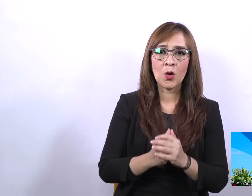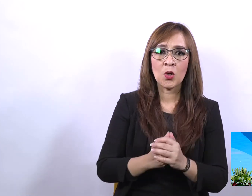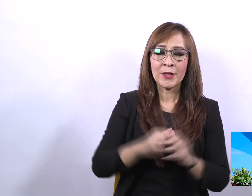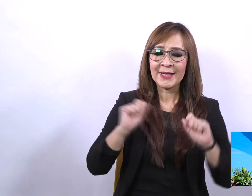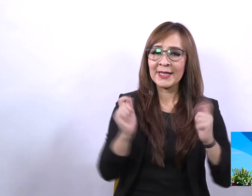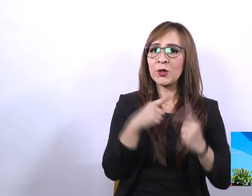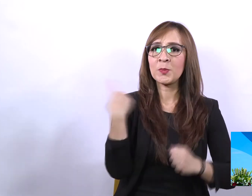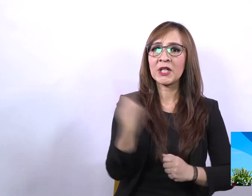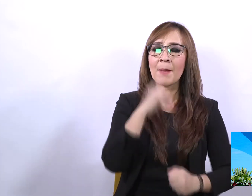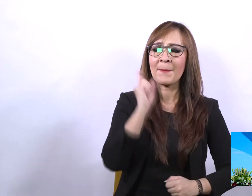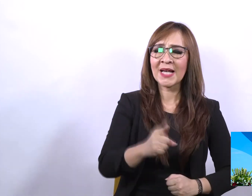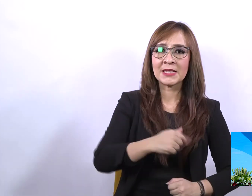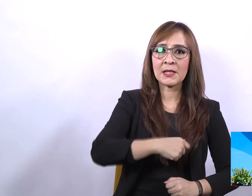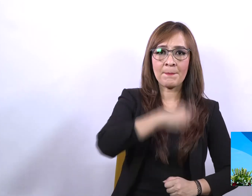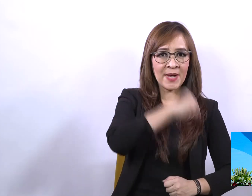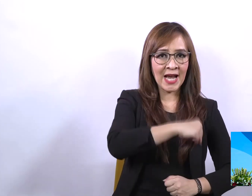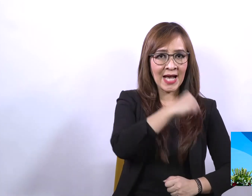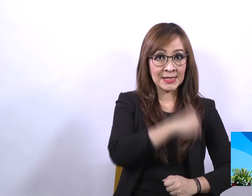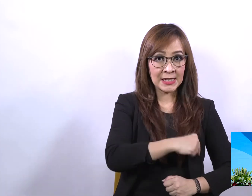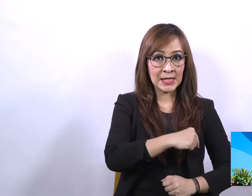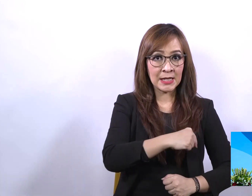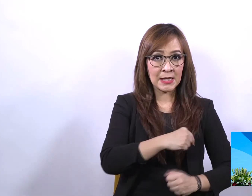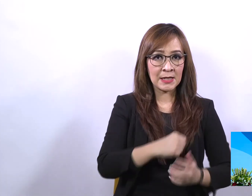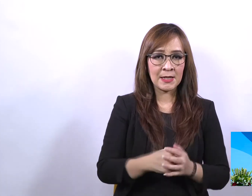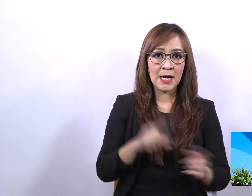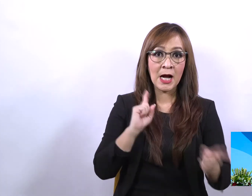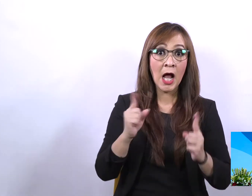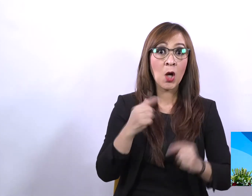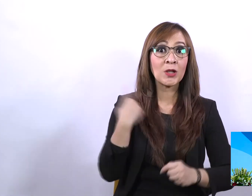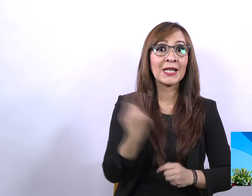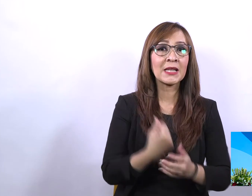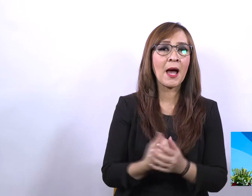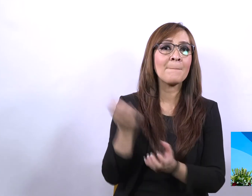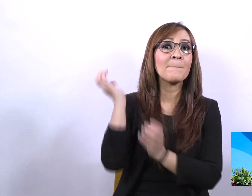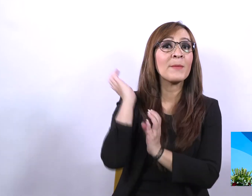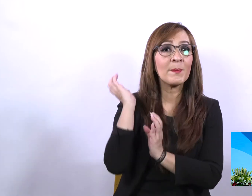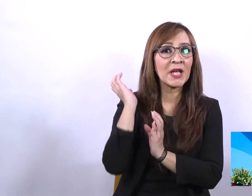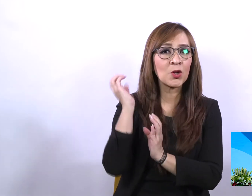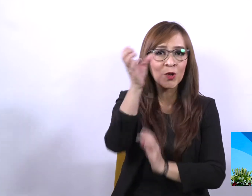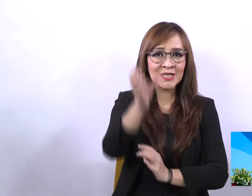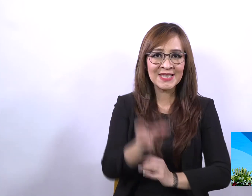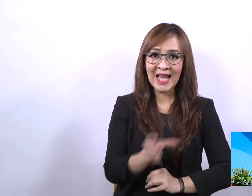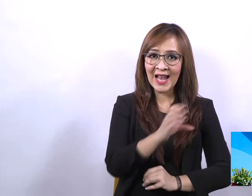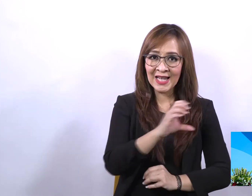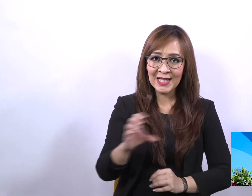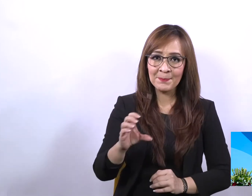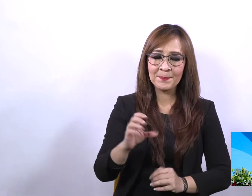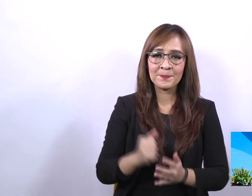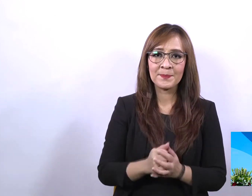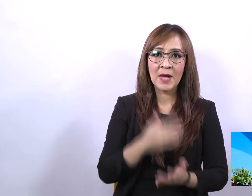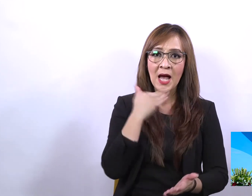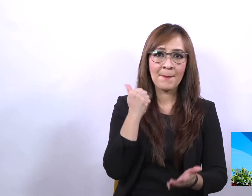berhasil dan seakan beruntung ya saja katakan I am in the